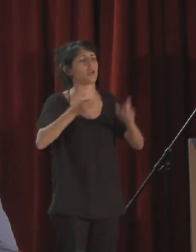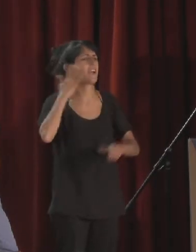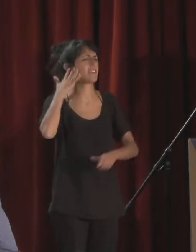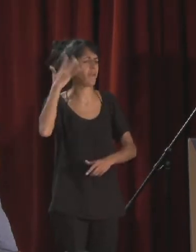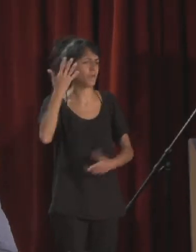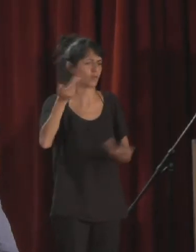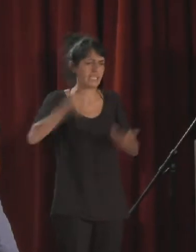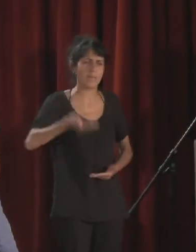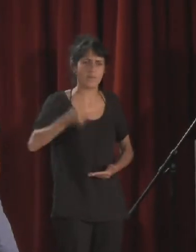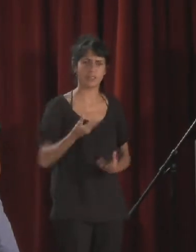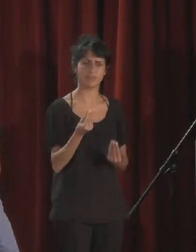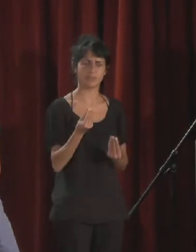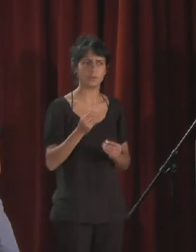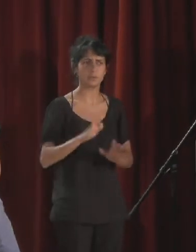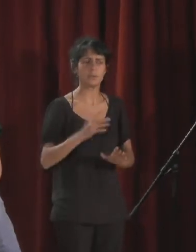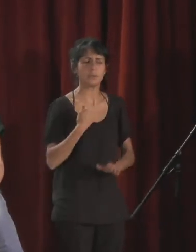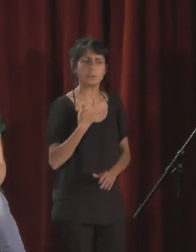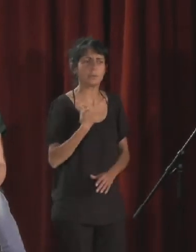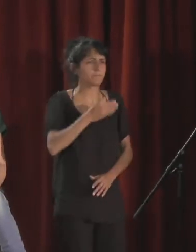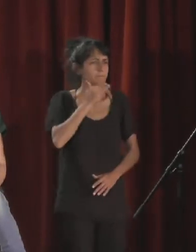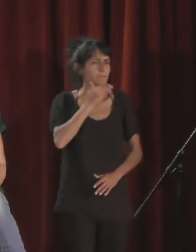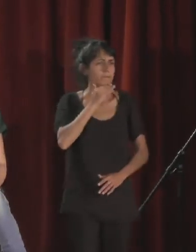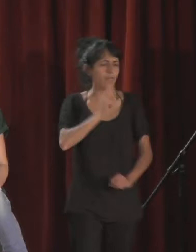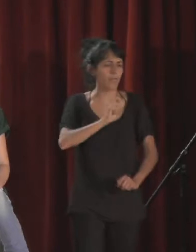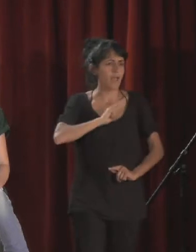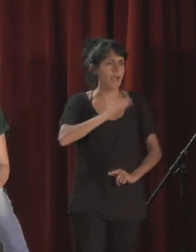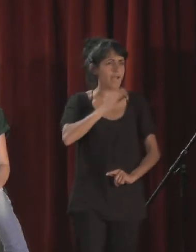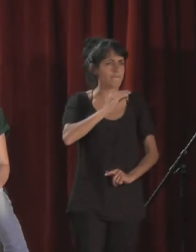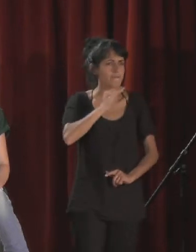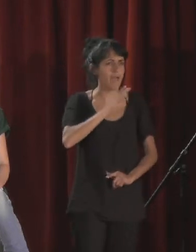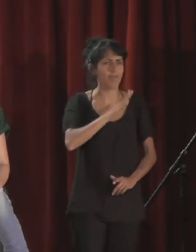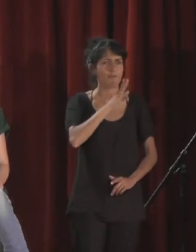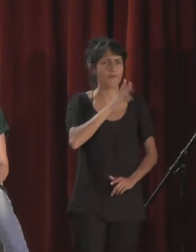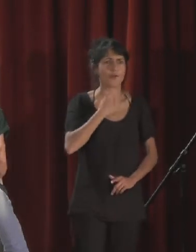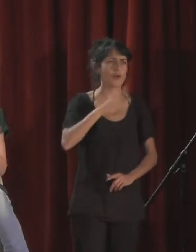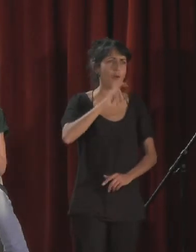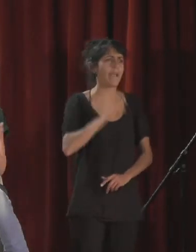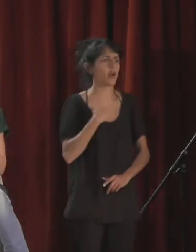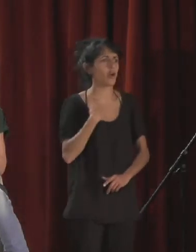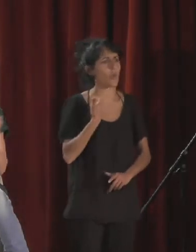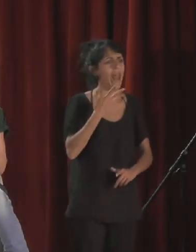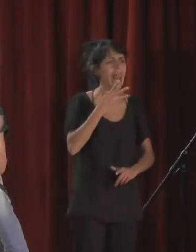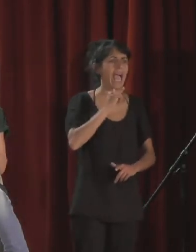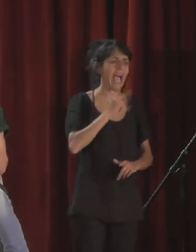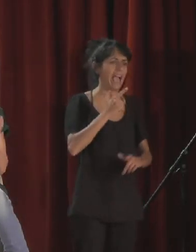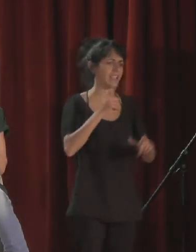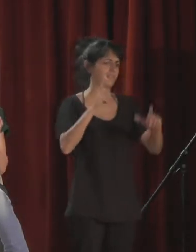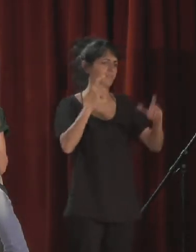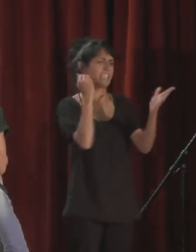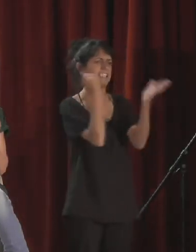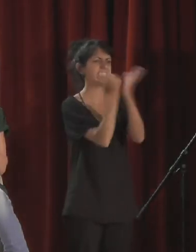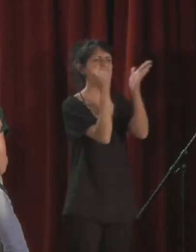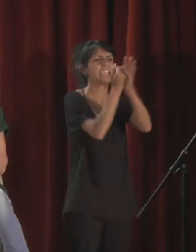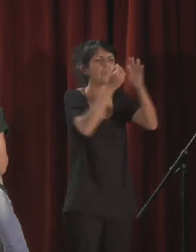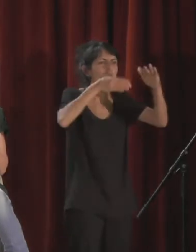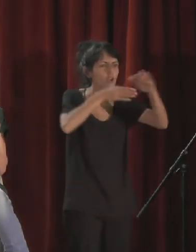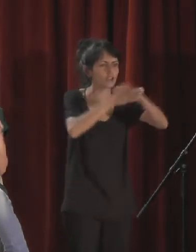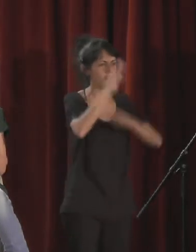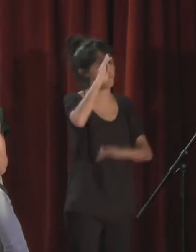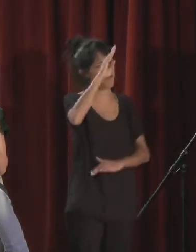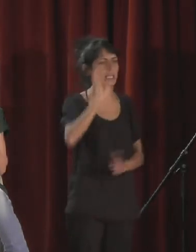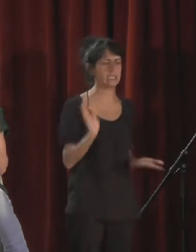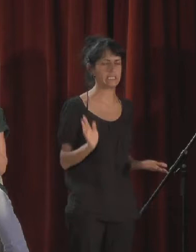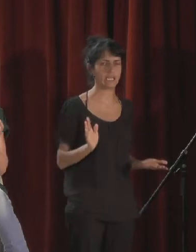absolutamente indignante ter que entrar por baixo de escudos franquistas, de aguiluchos franquistas, de símbolos